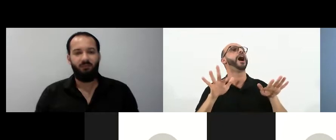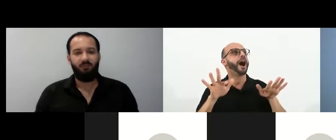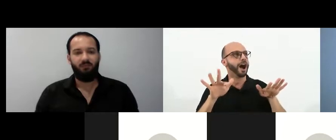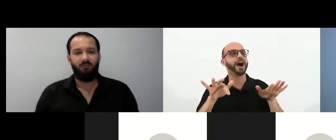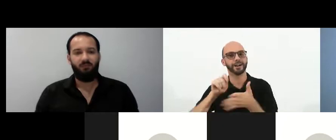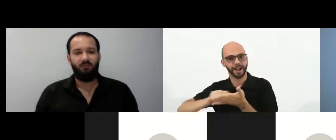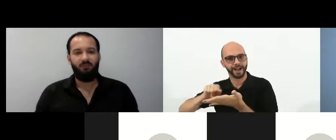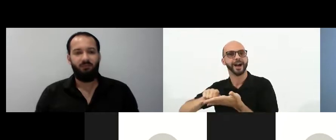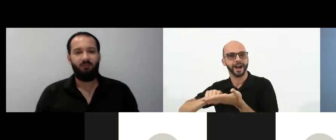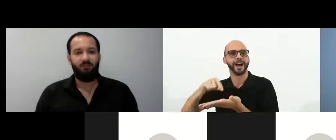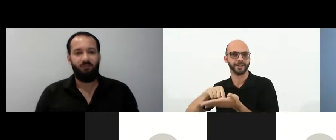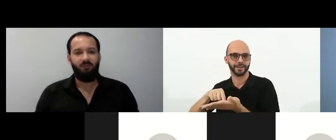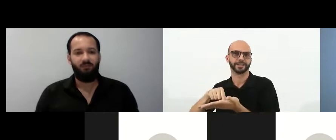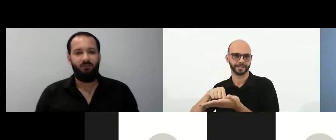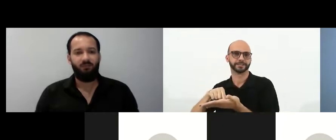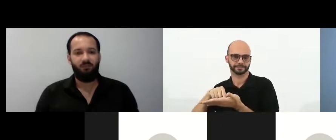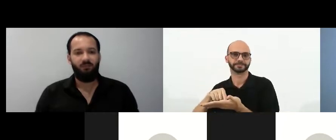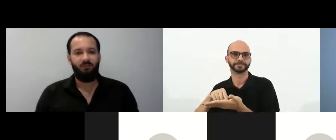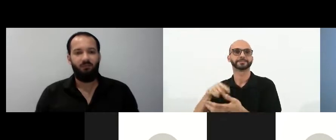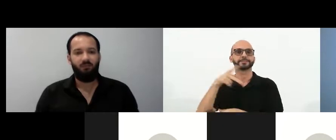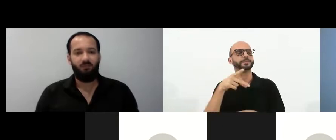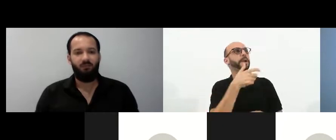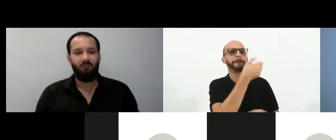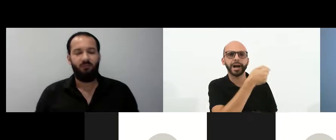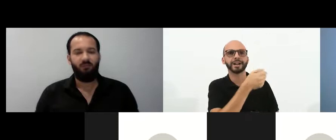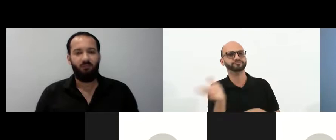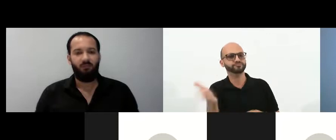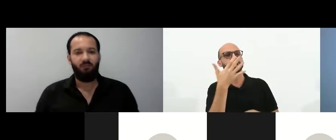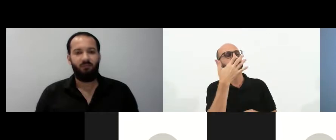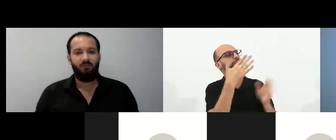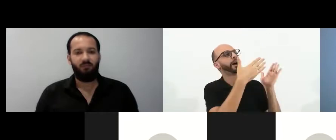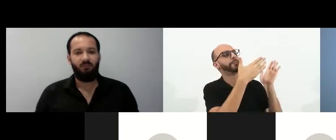as informações de acordo com aquilo que o professor havia dito.